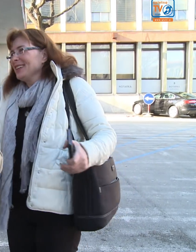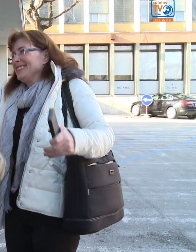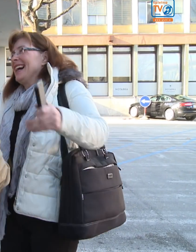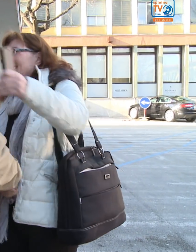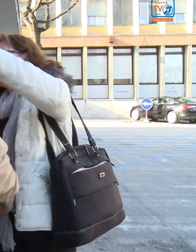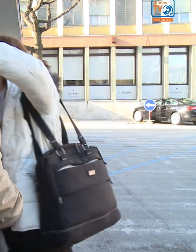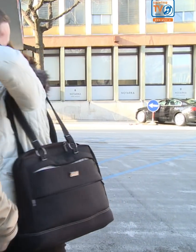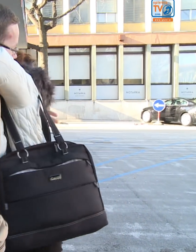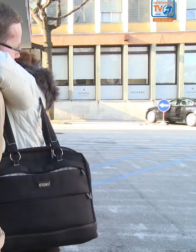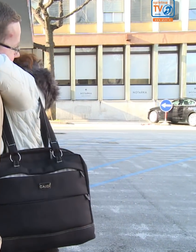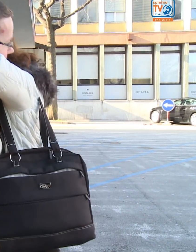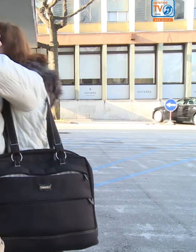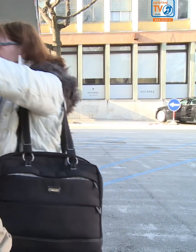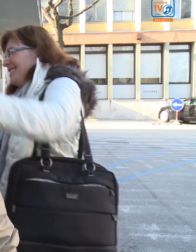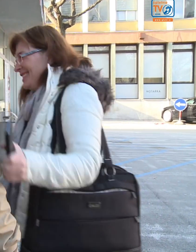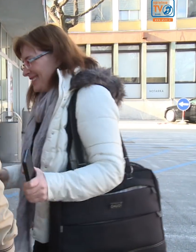Živjo, Darja.